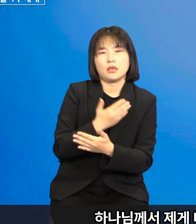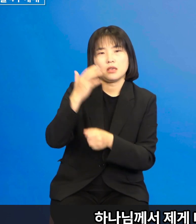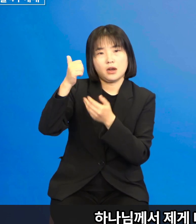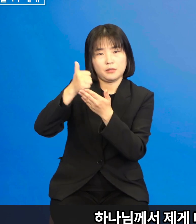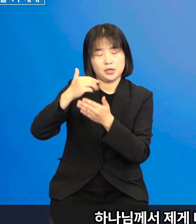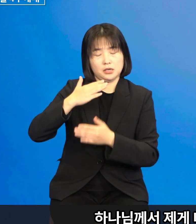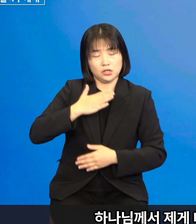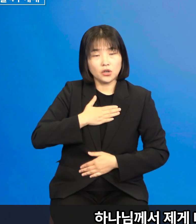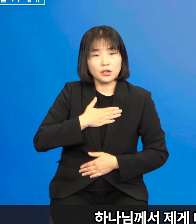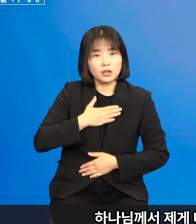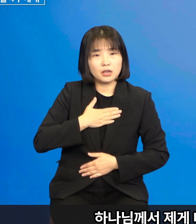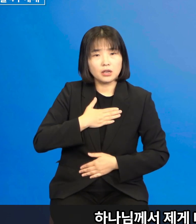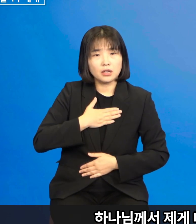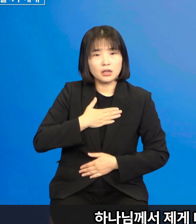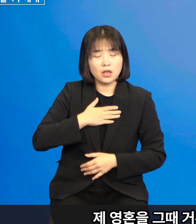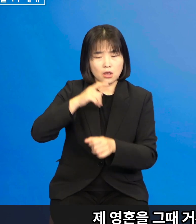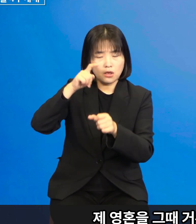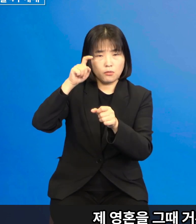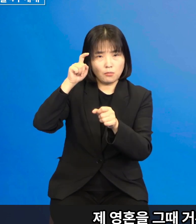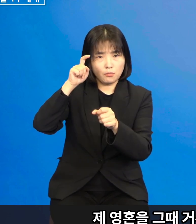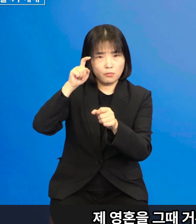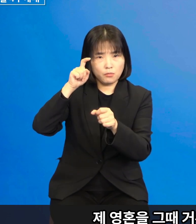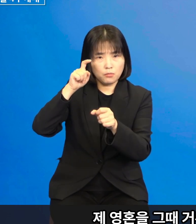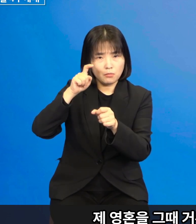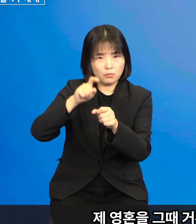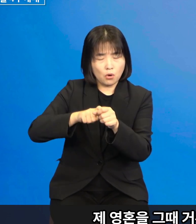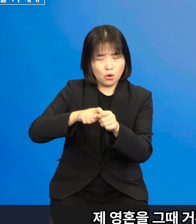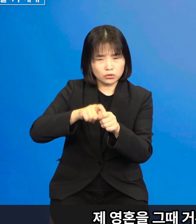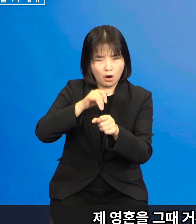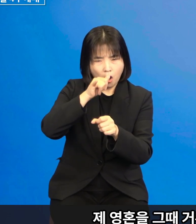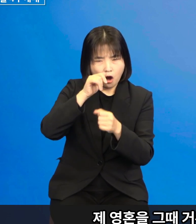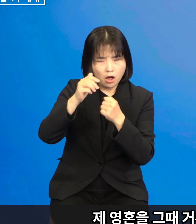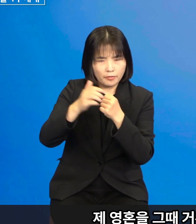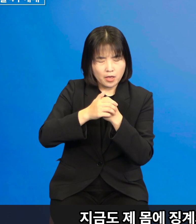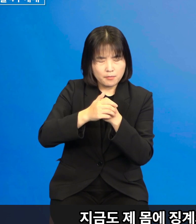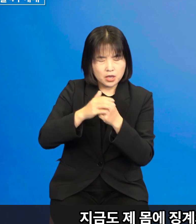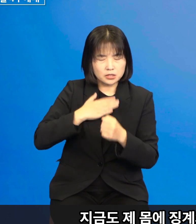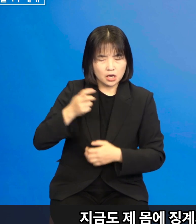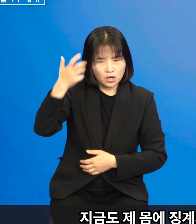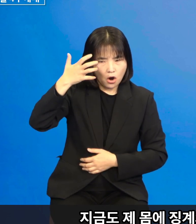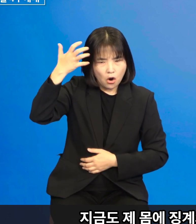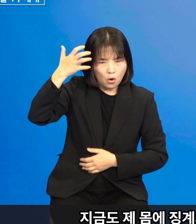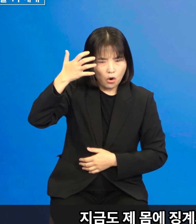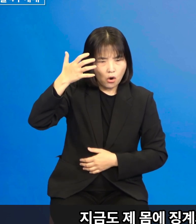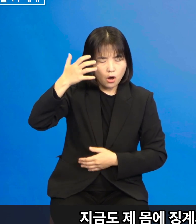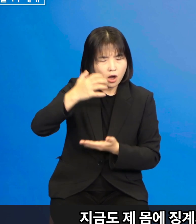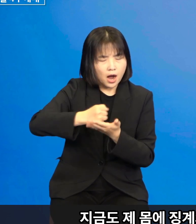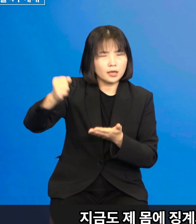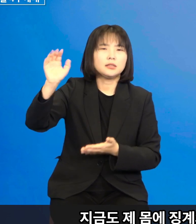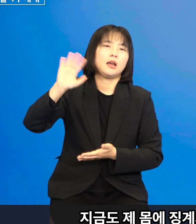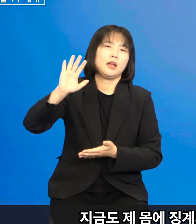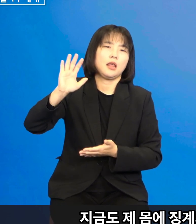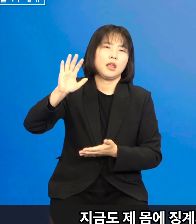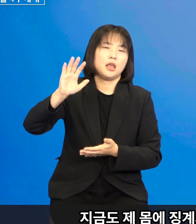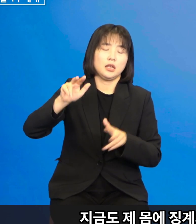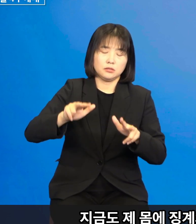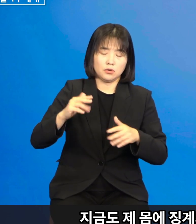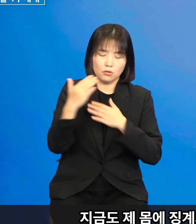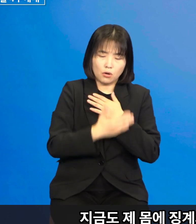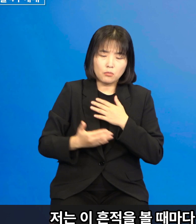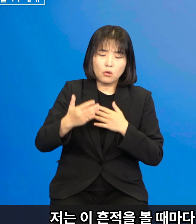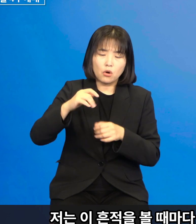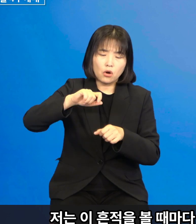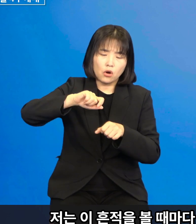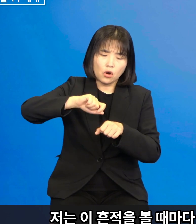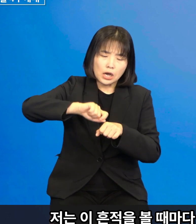대하여 목적이 있는 거로 제 영혼을 그때 거두지 않고 살리신 겁니다. 지금도 제 몸에 징계의 흔적을 짊어지고